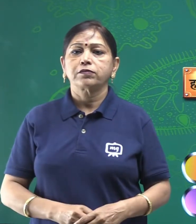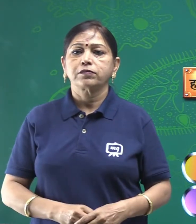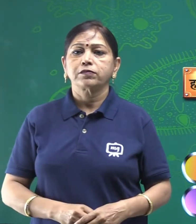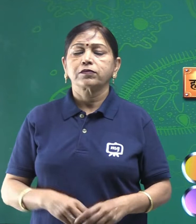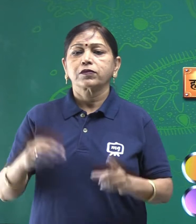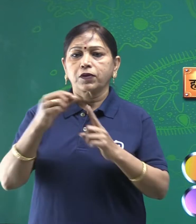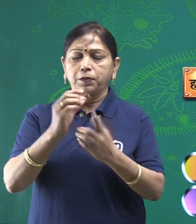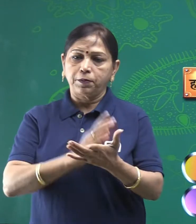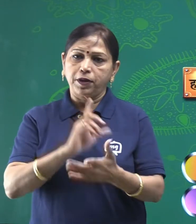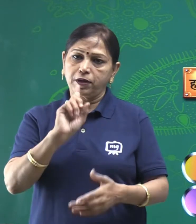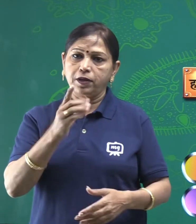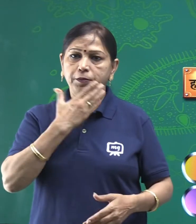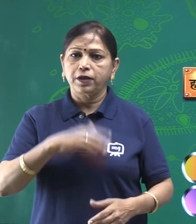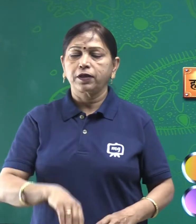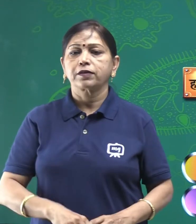भाग 1 पढ़ेंगे।